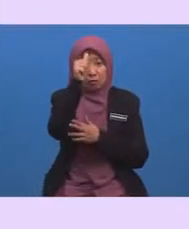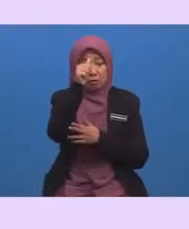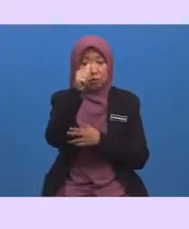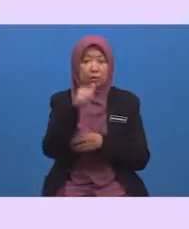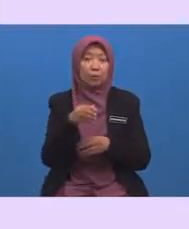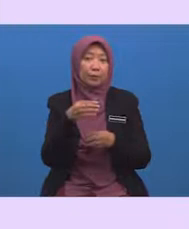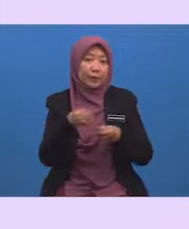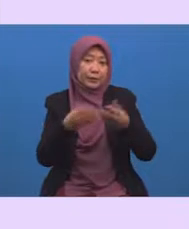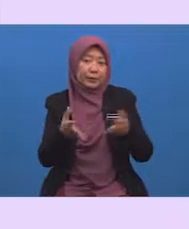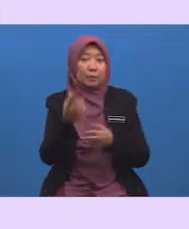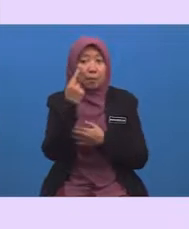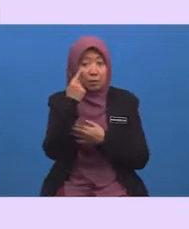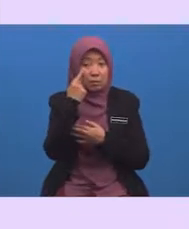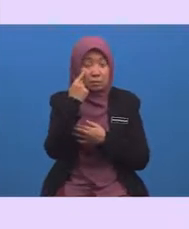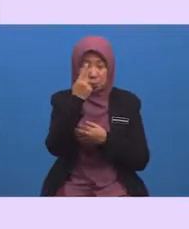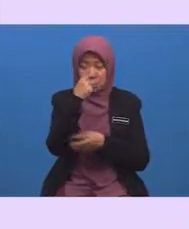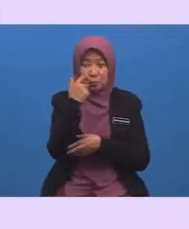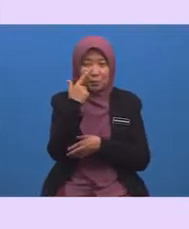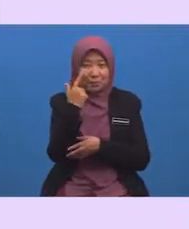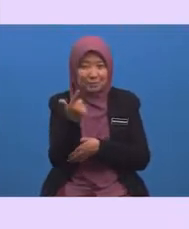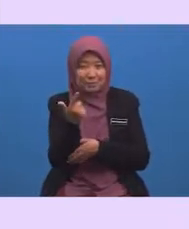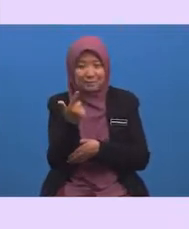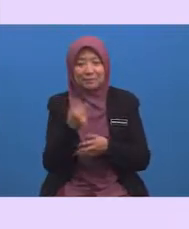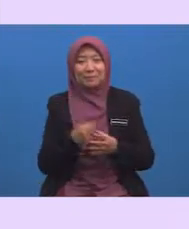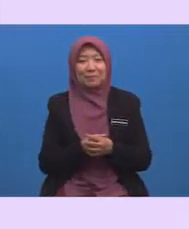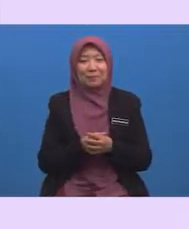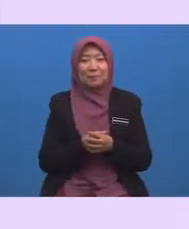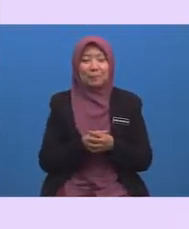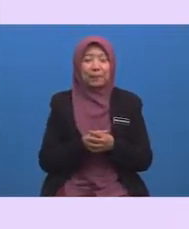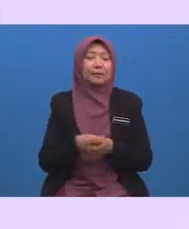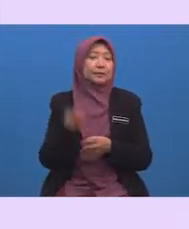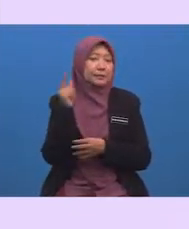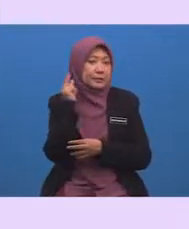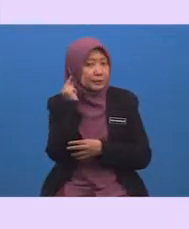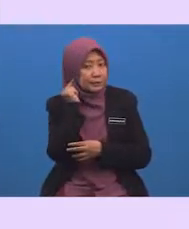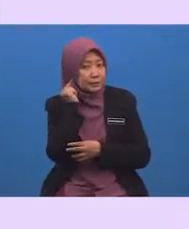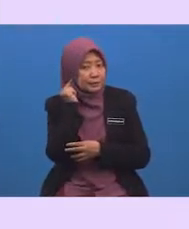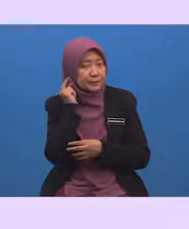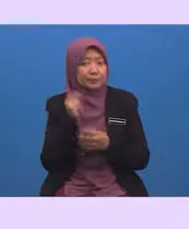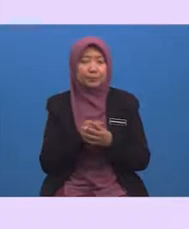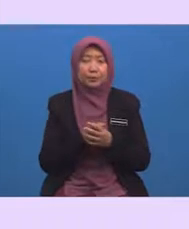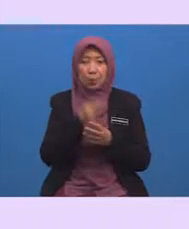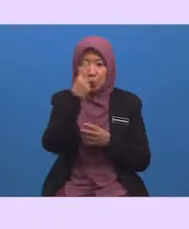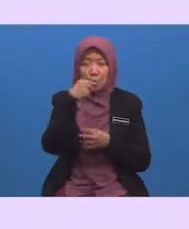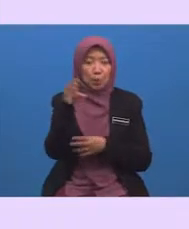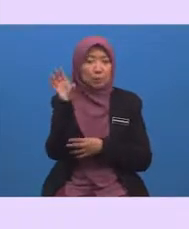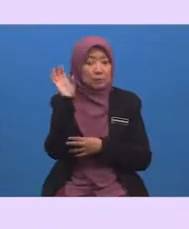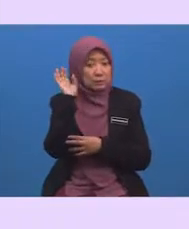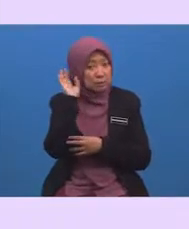mata untuk melihat. Allah bagi kita telinga untuk